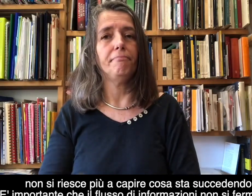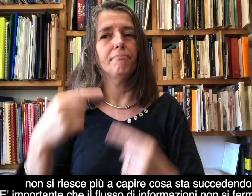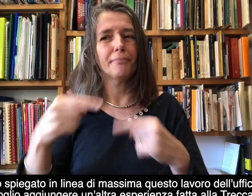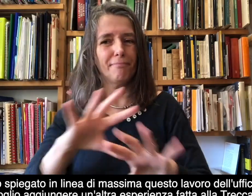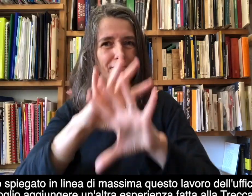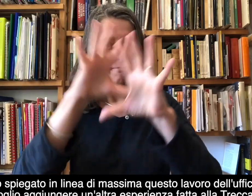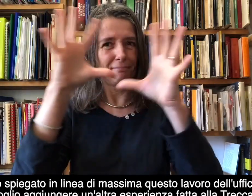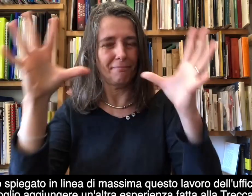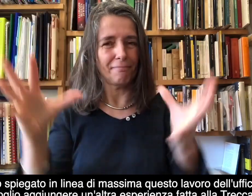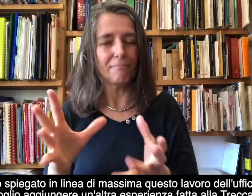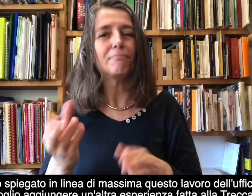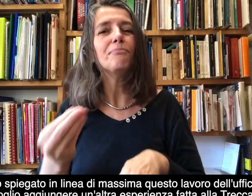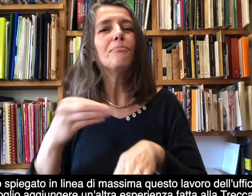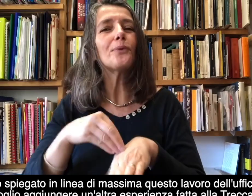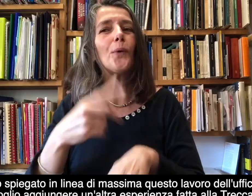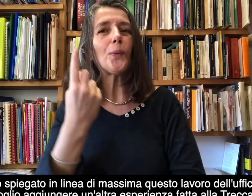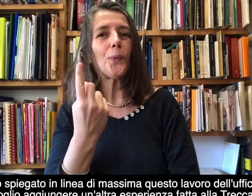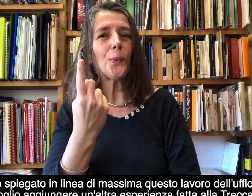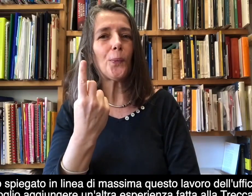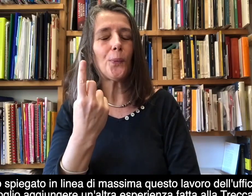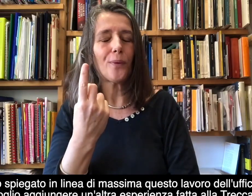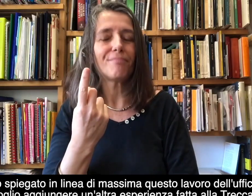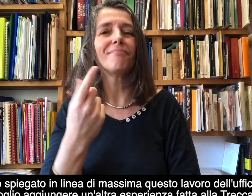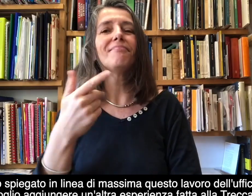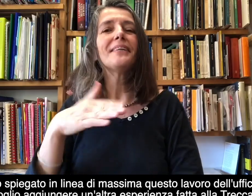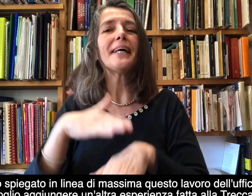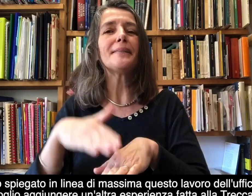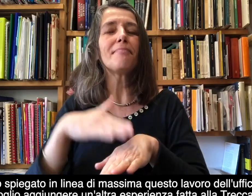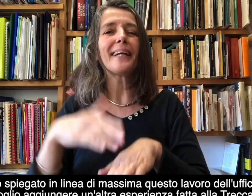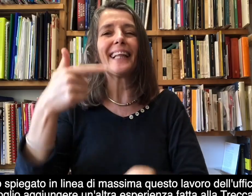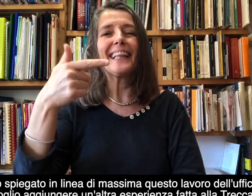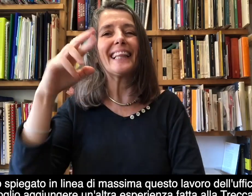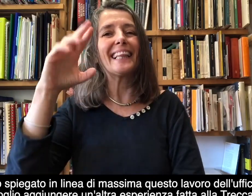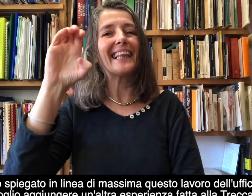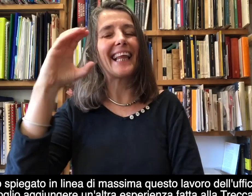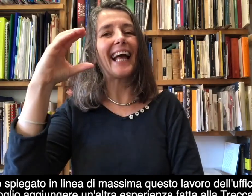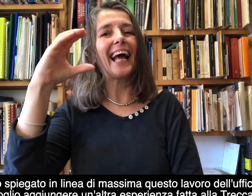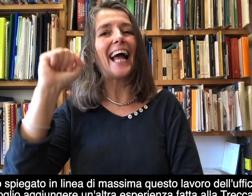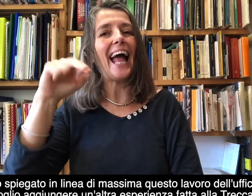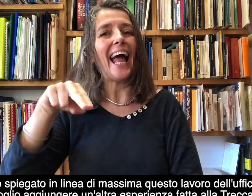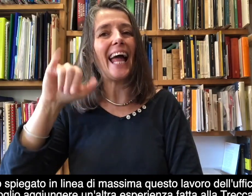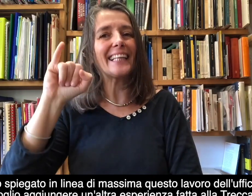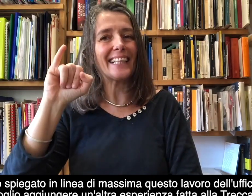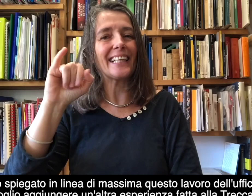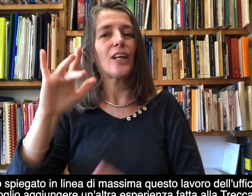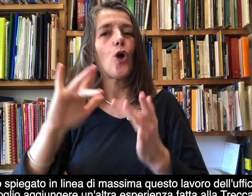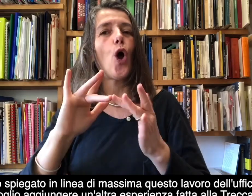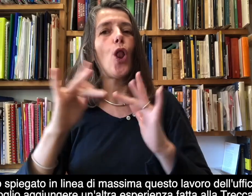il flusso di informazioni non si fermi ecco vi ho spiegato in linea di massima questo lavoro dell'ufficio stampa poi aggiungere